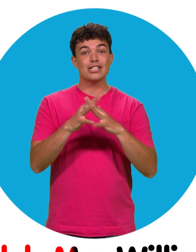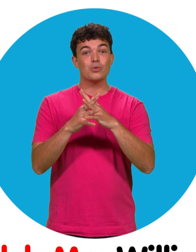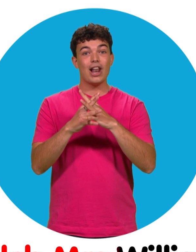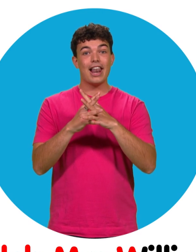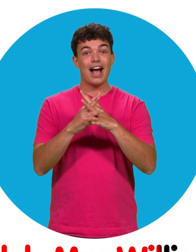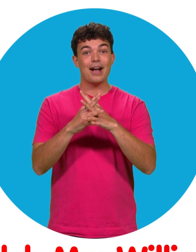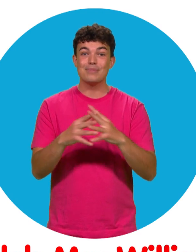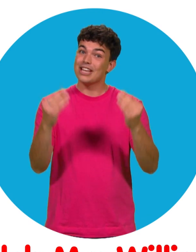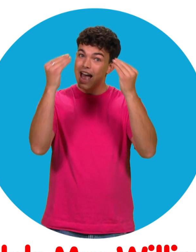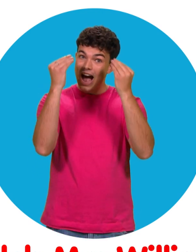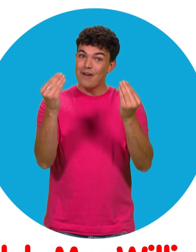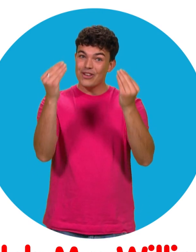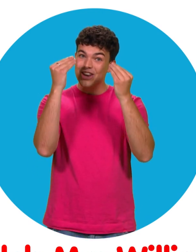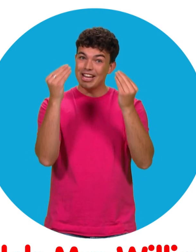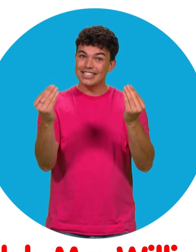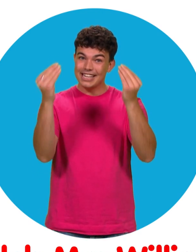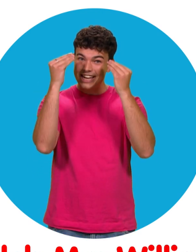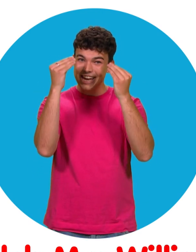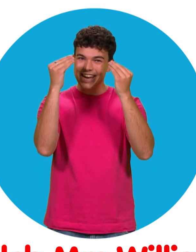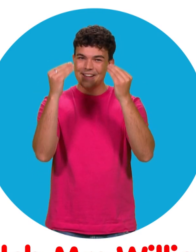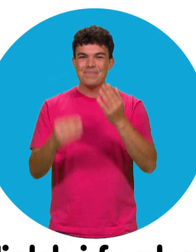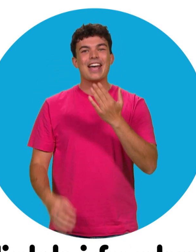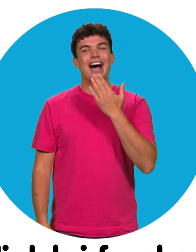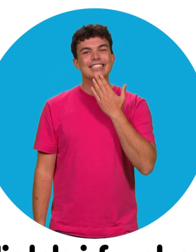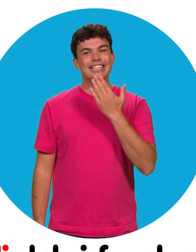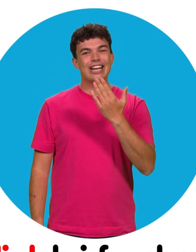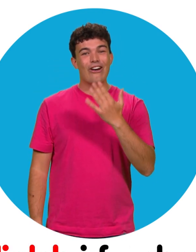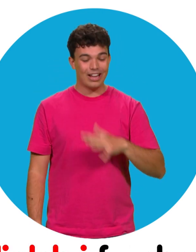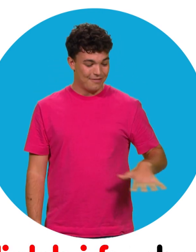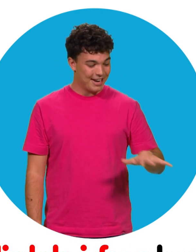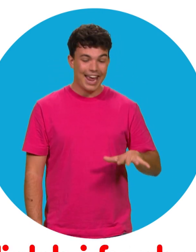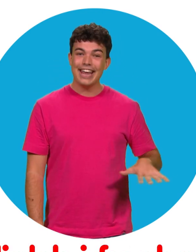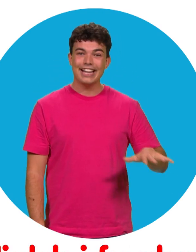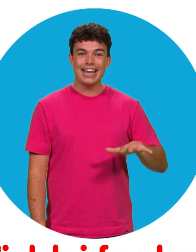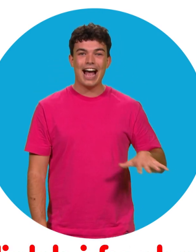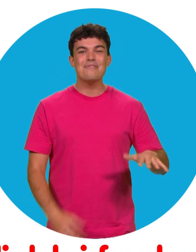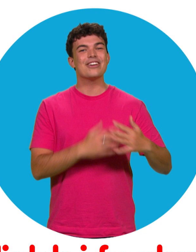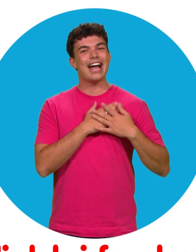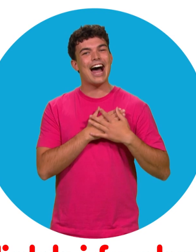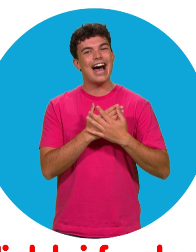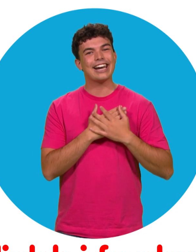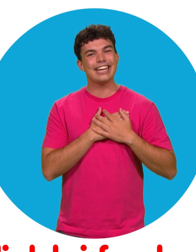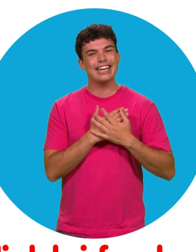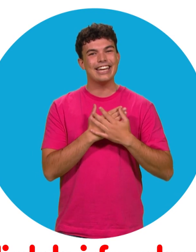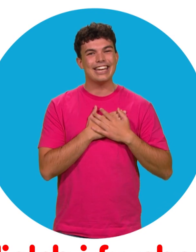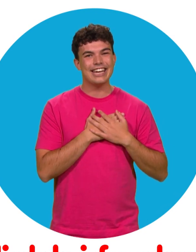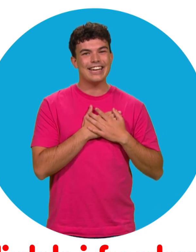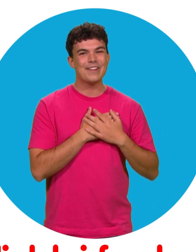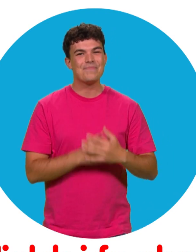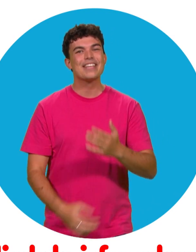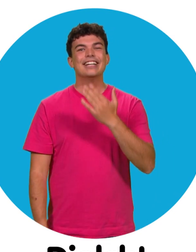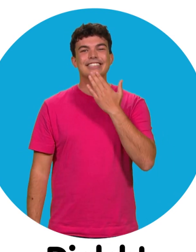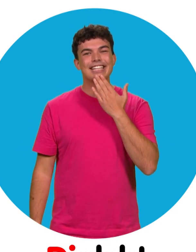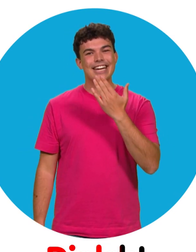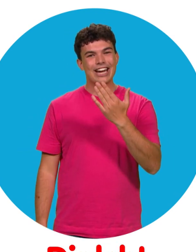Diolch Mrs Williams am fy nysgu I. A diolch I fy heulu am fy ngharu